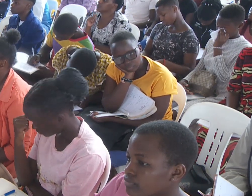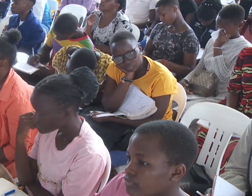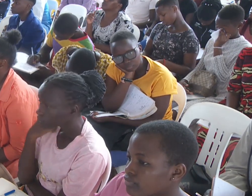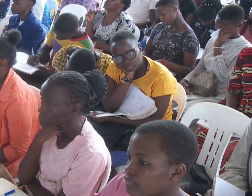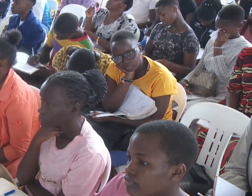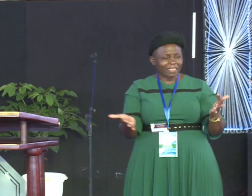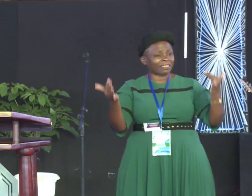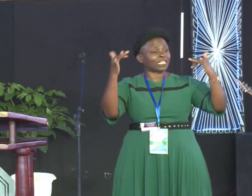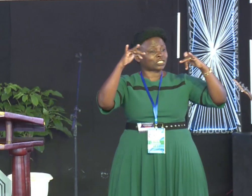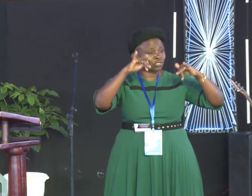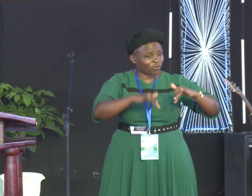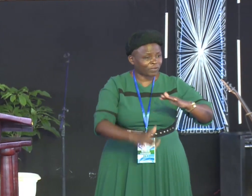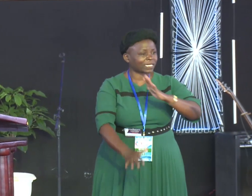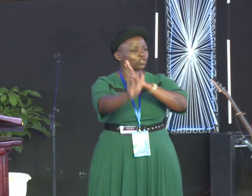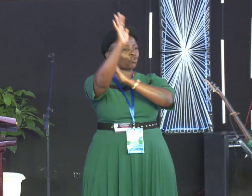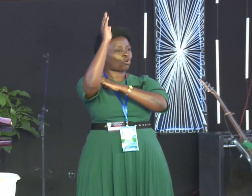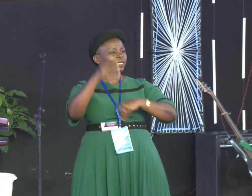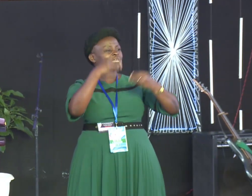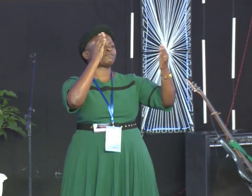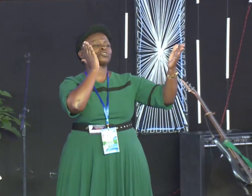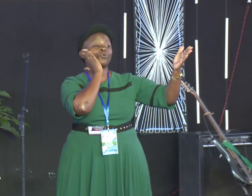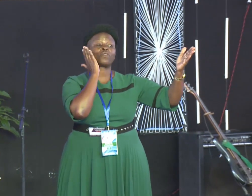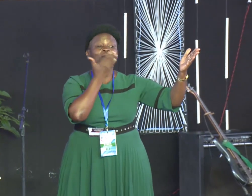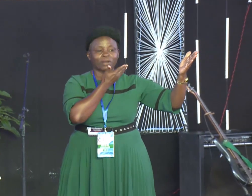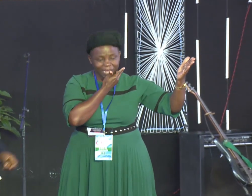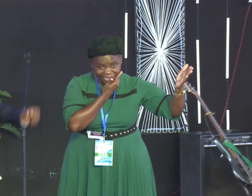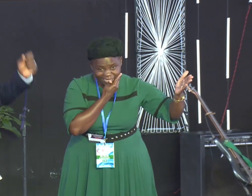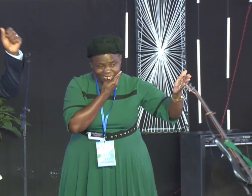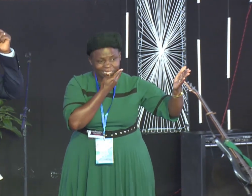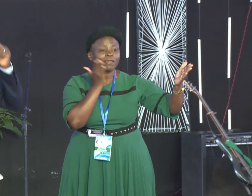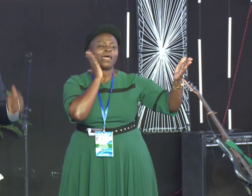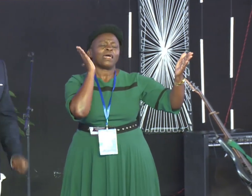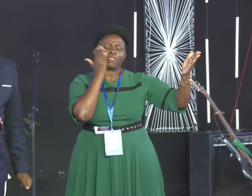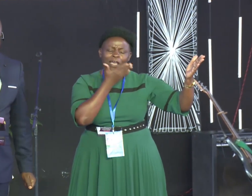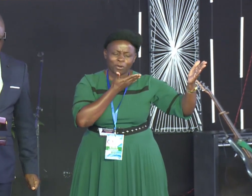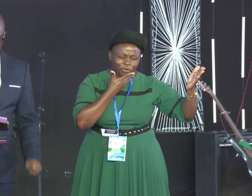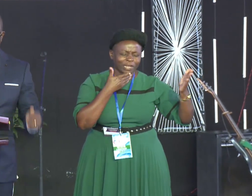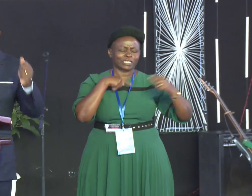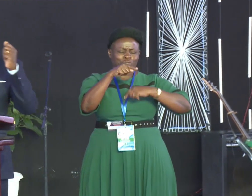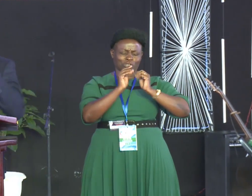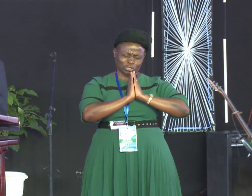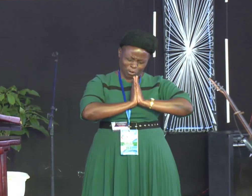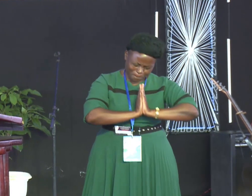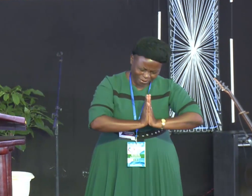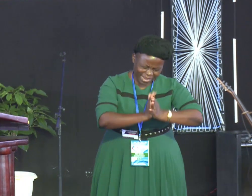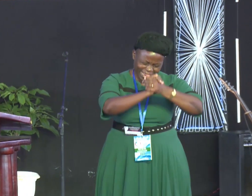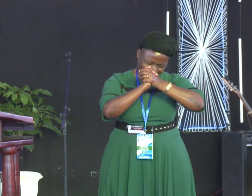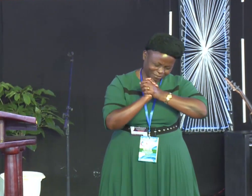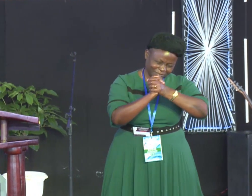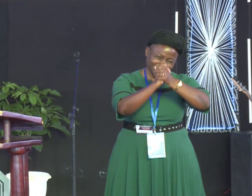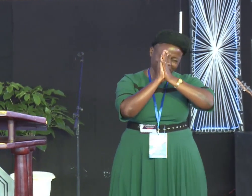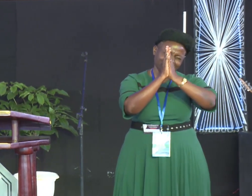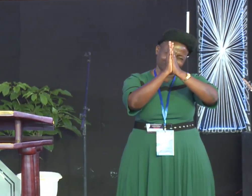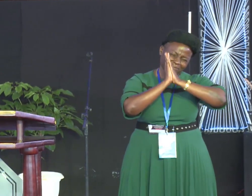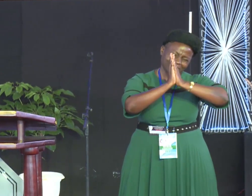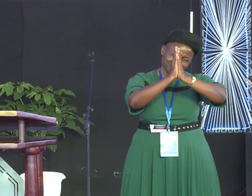luno oluvemu nga Katonda akuwadde ekisa. And I pray that you leave this conference kitakabana ekisa ekisaba. The grace to tarry